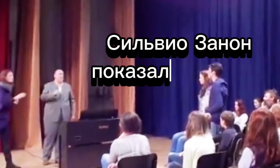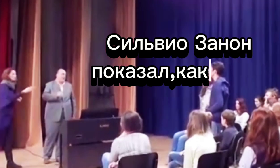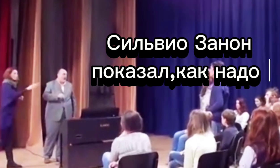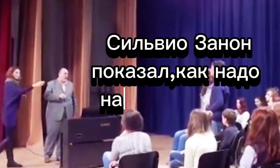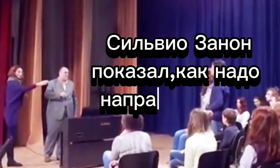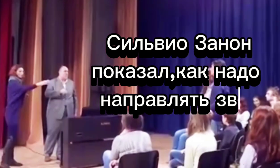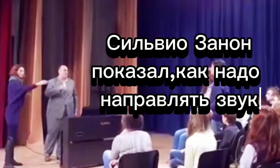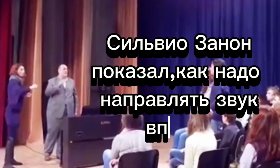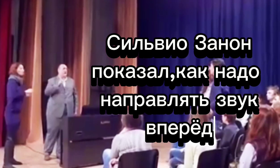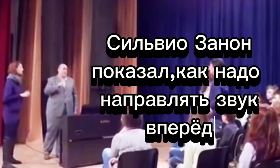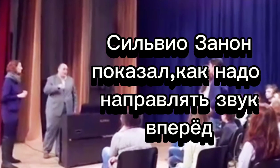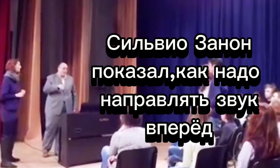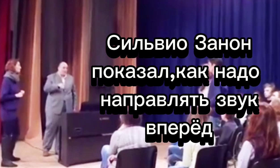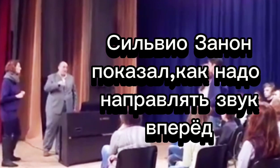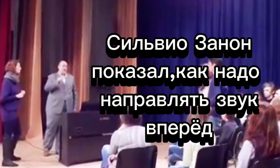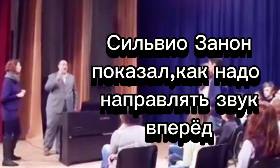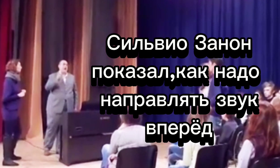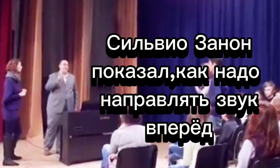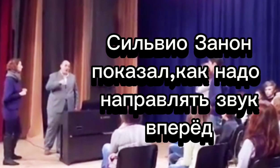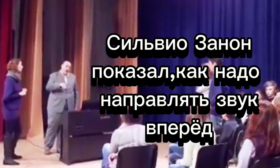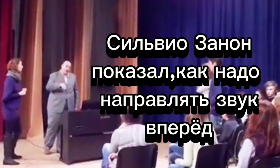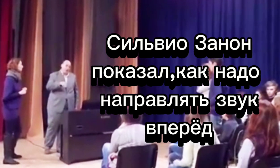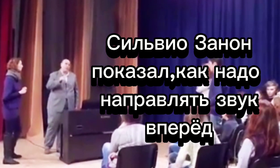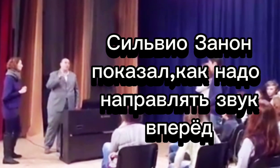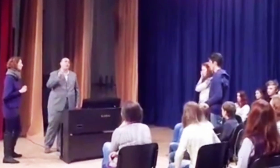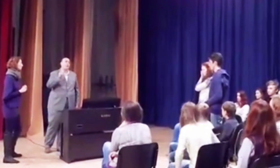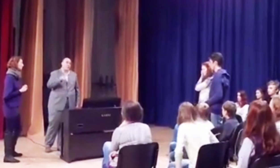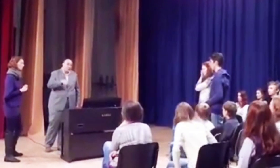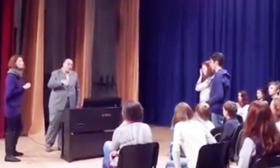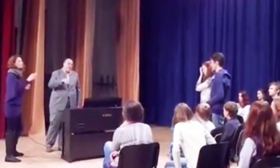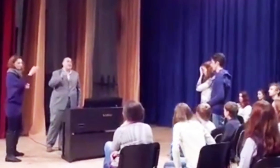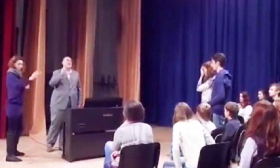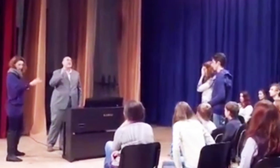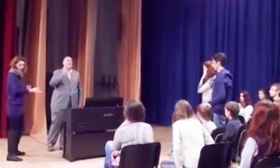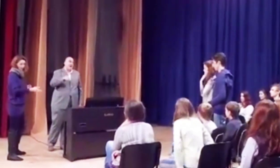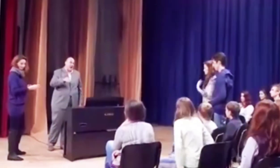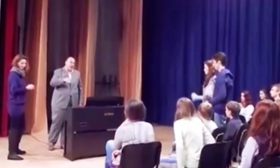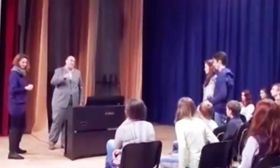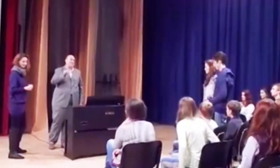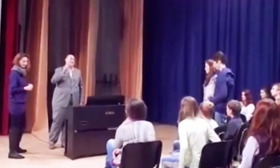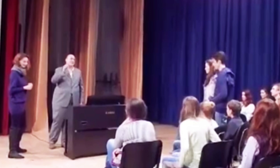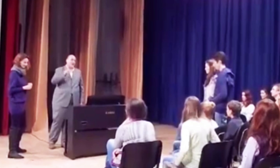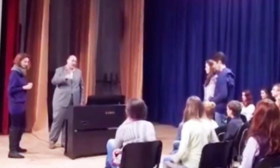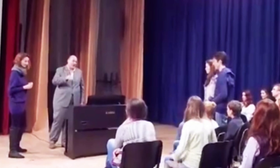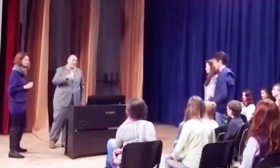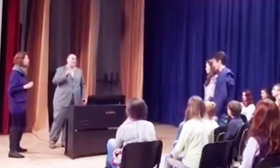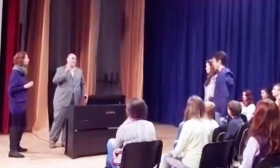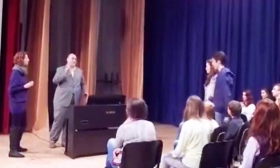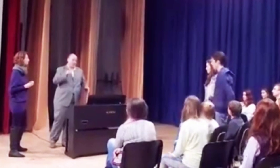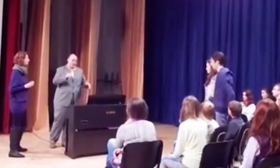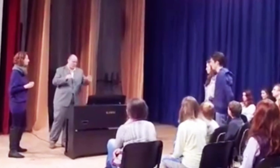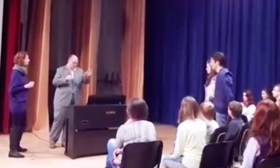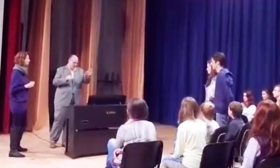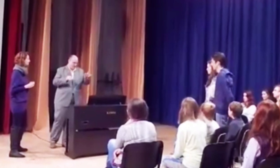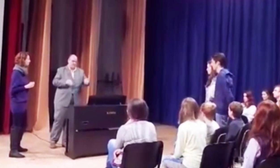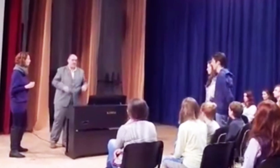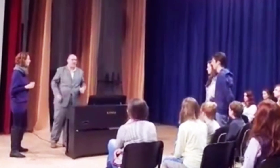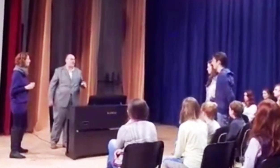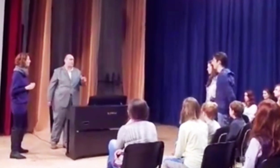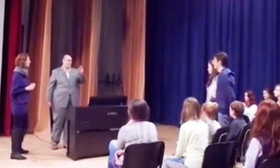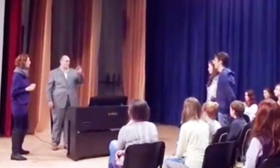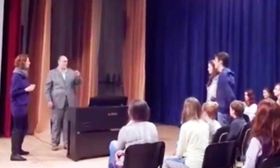tu hai cantato la città da mano, la mi dirai di sì,